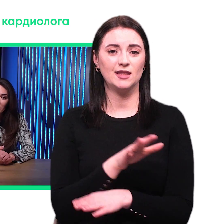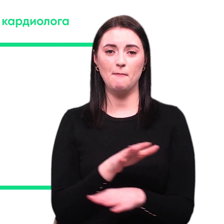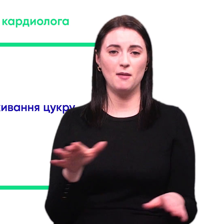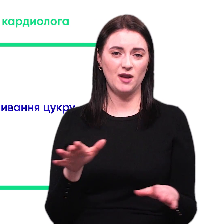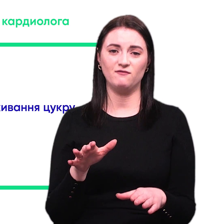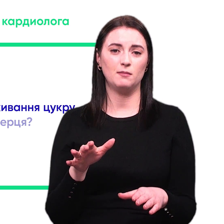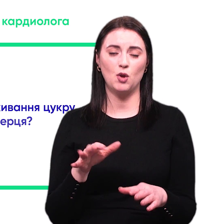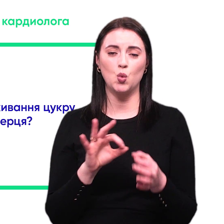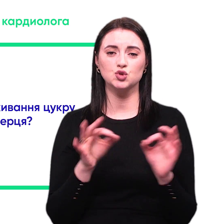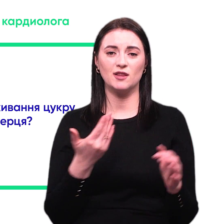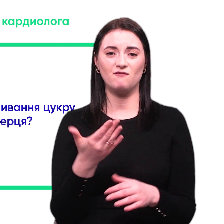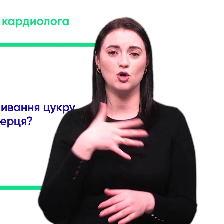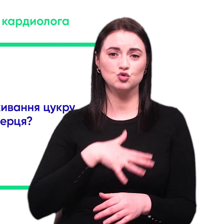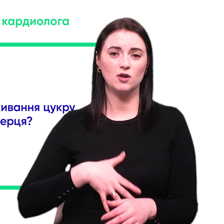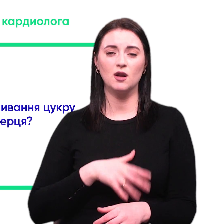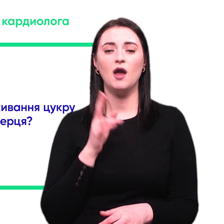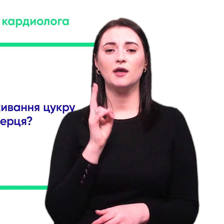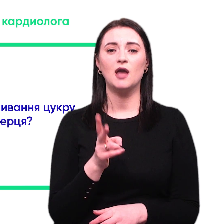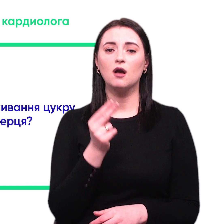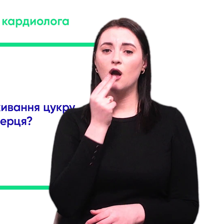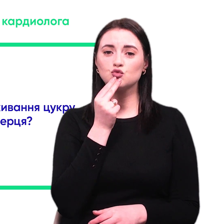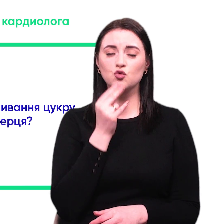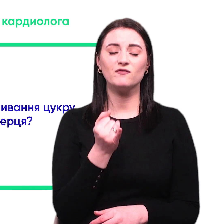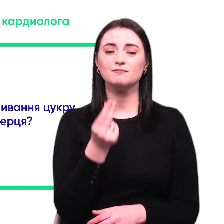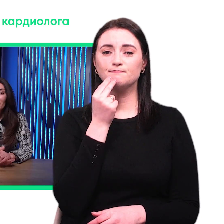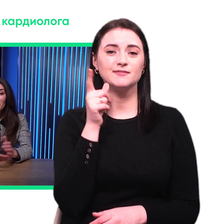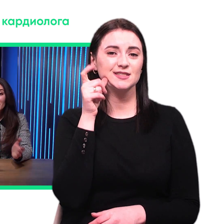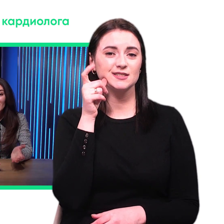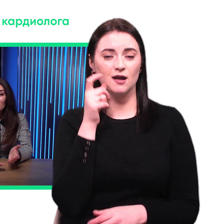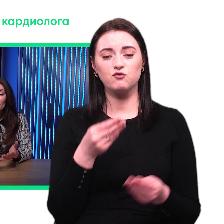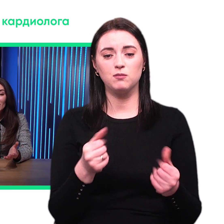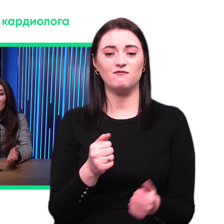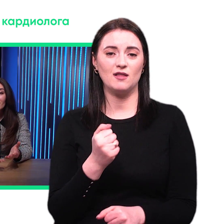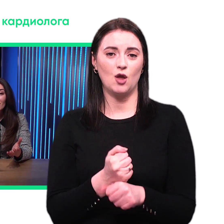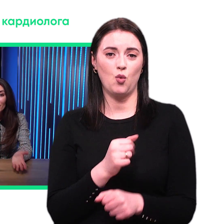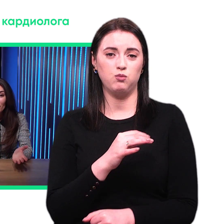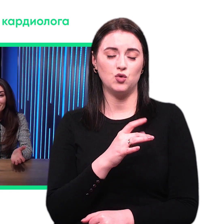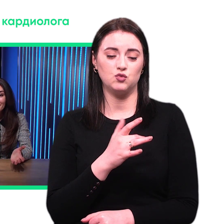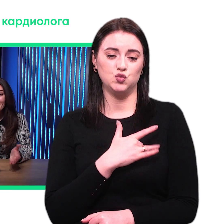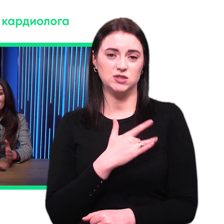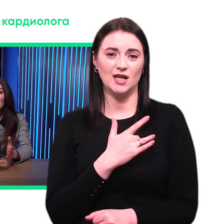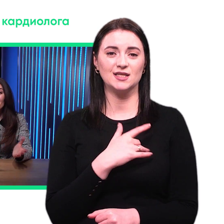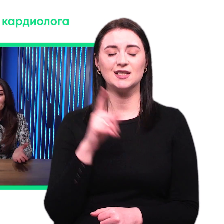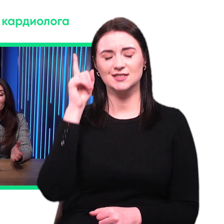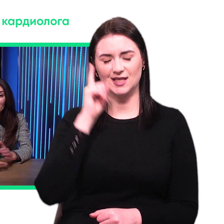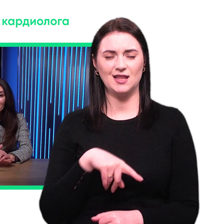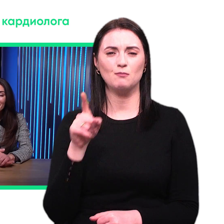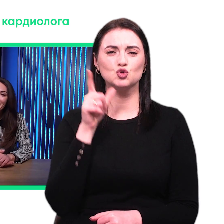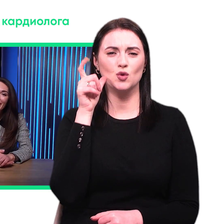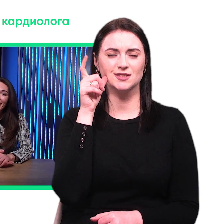организма. Як харчування та вживання цукру впливає на роботу серця? Ми всі знаємо, що сахар – це зло. Ми всі його